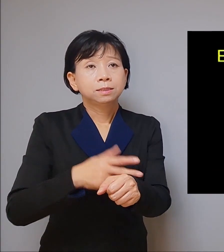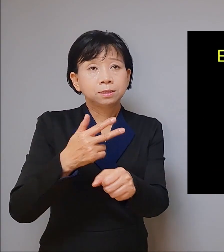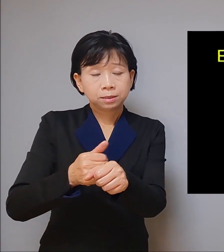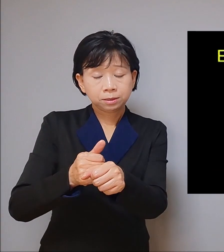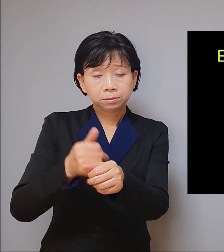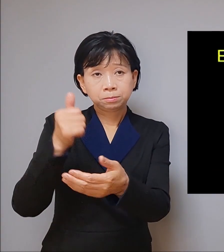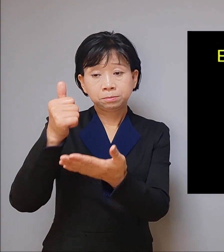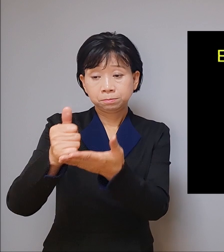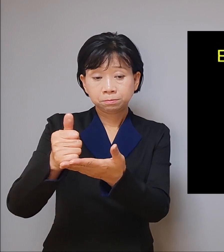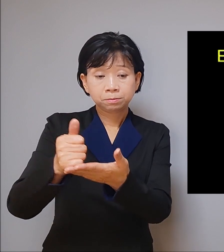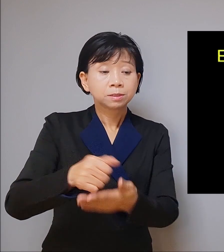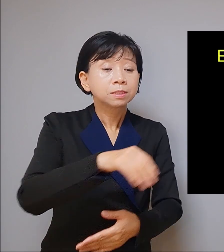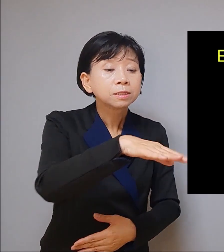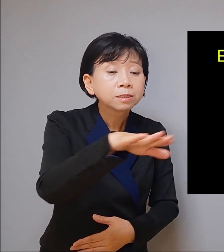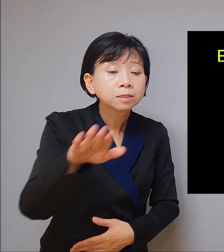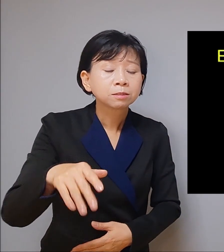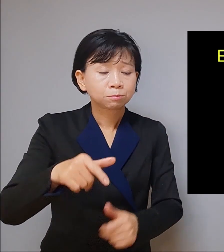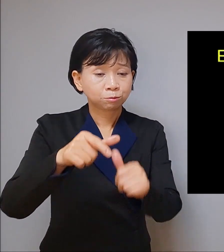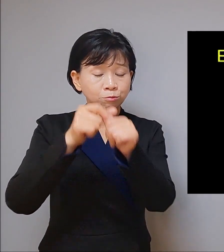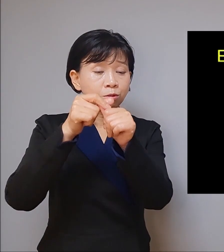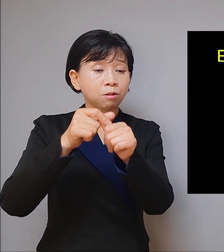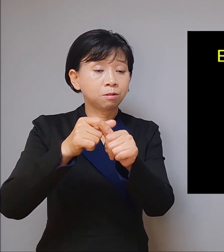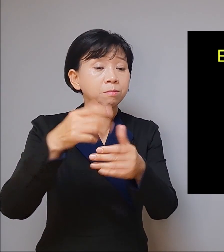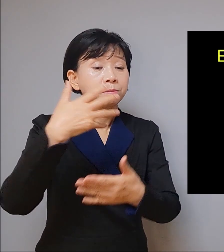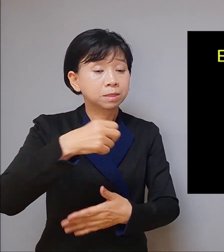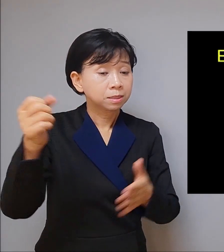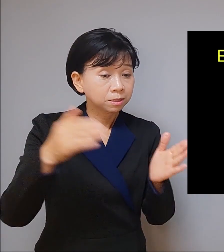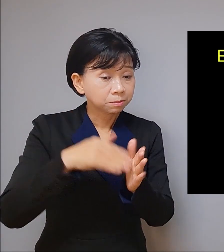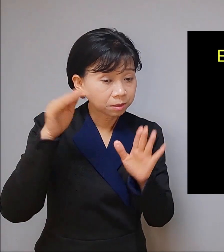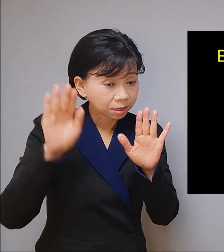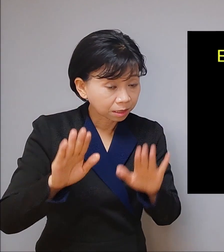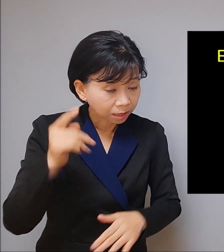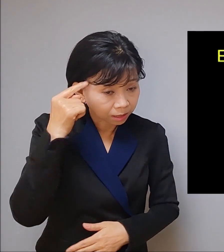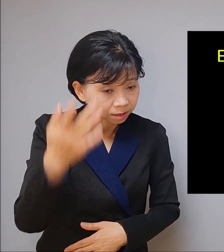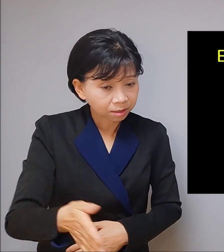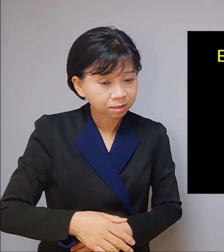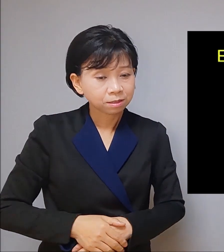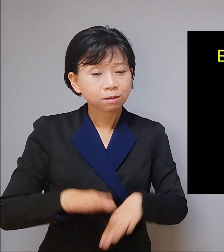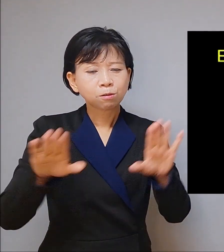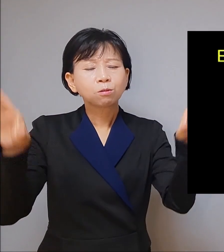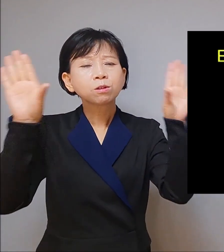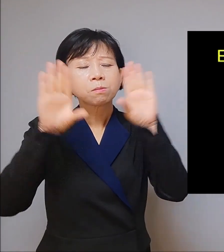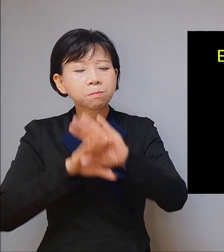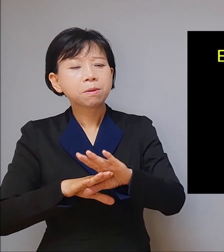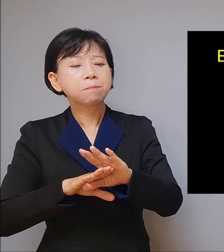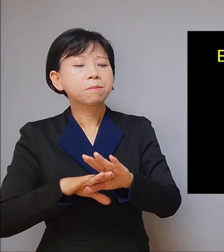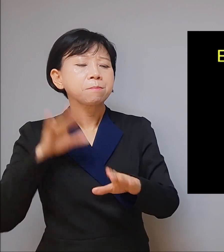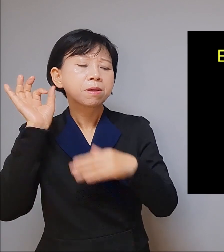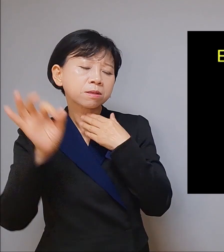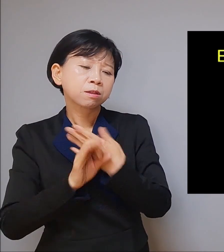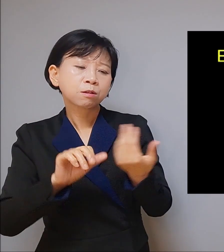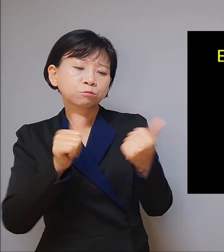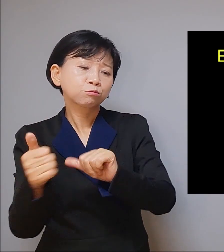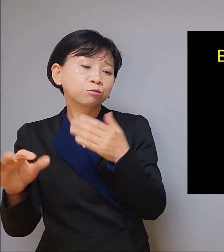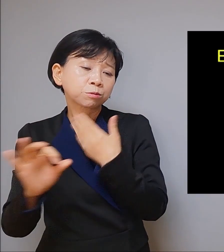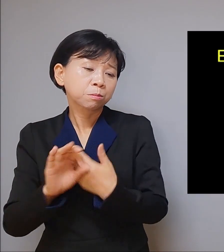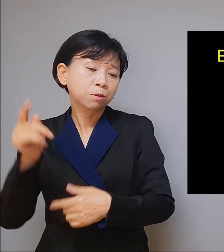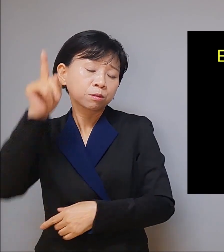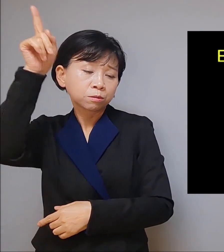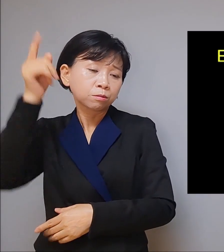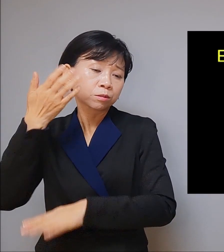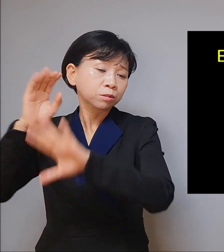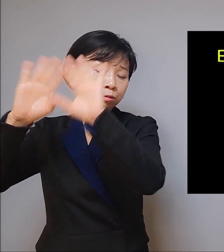선생님, 구원 받으셨습니까? 만약 오늘 밤 죽는다면 천국에 갈 수 있습니까?